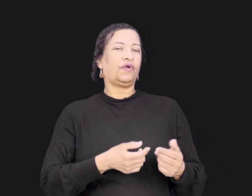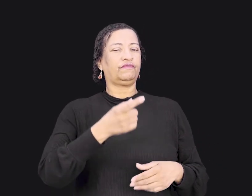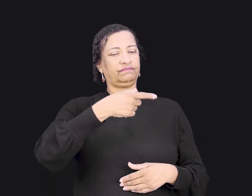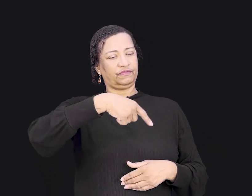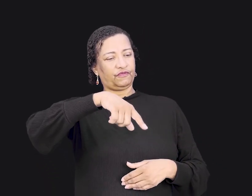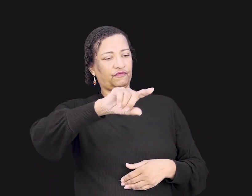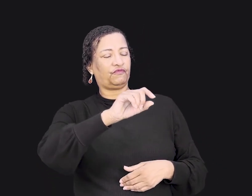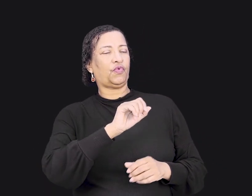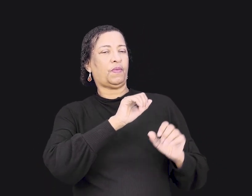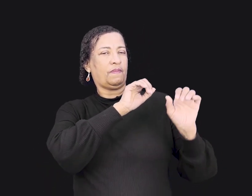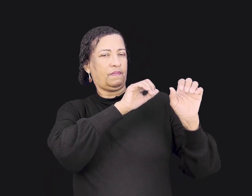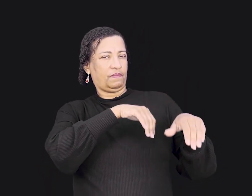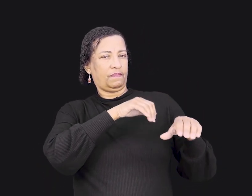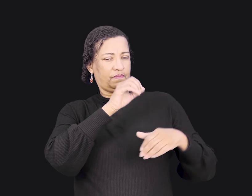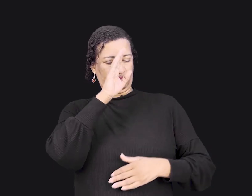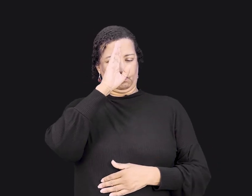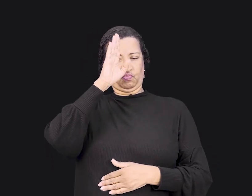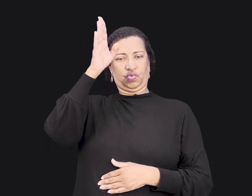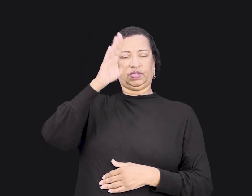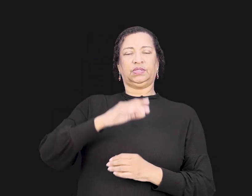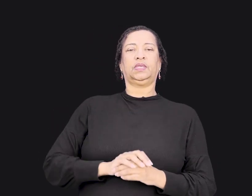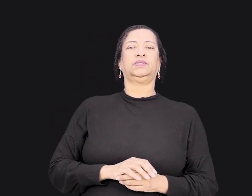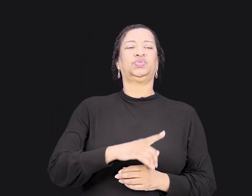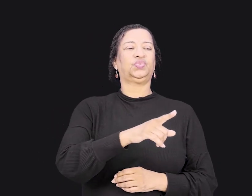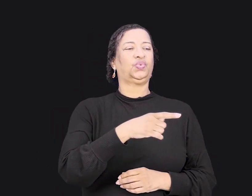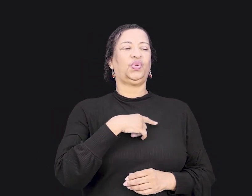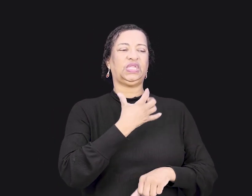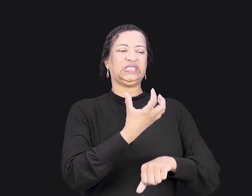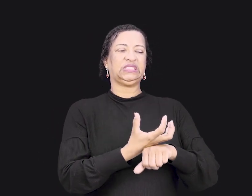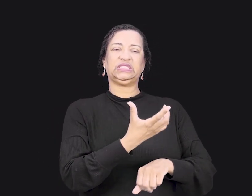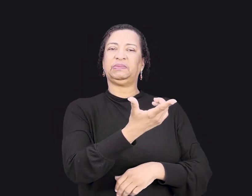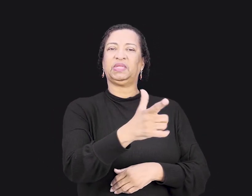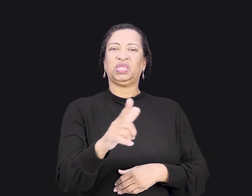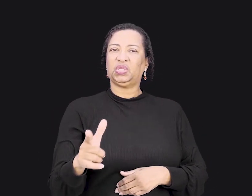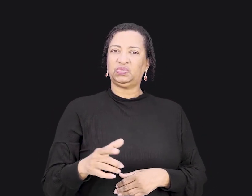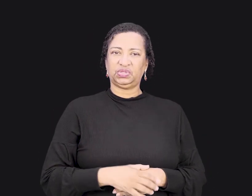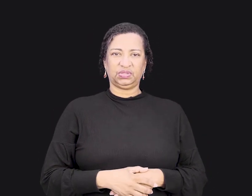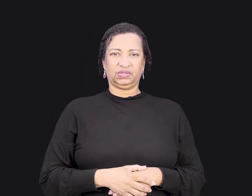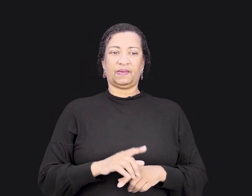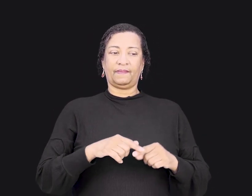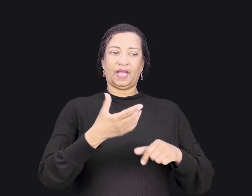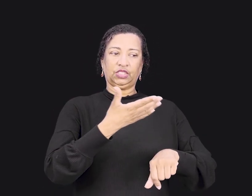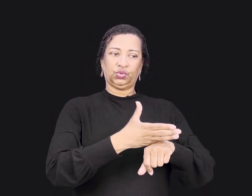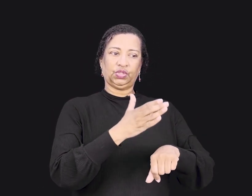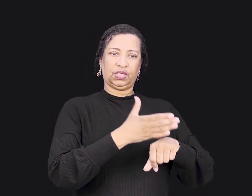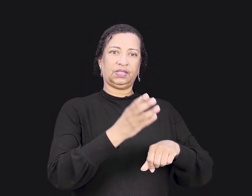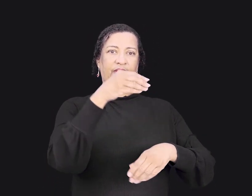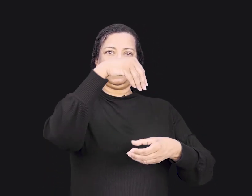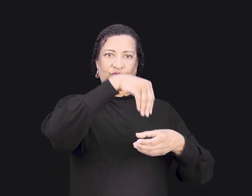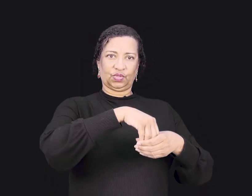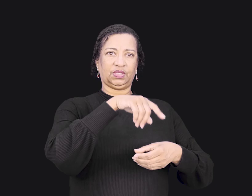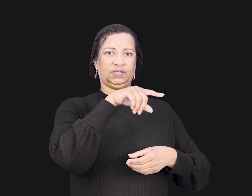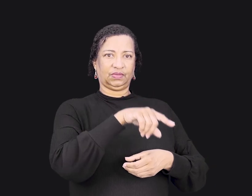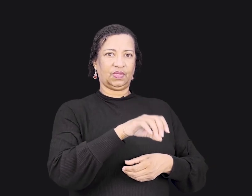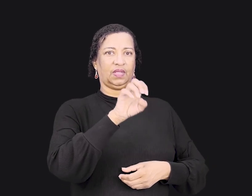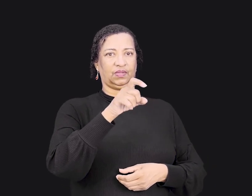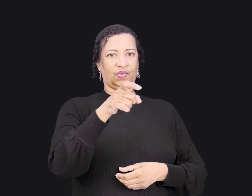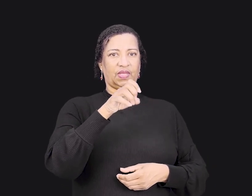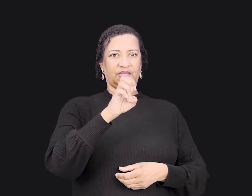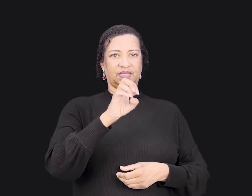e incorrigível. O treinamento no exército fez dele um outro homem. A mudança foi impressionante. Quando lhe perguntei